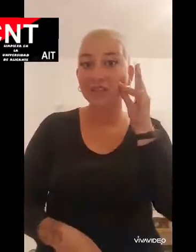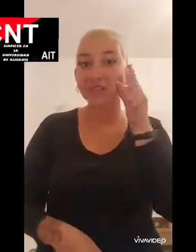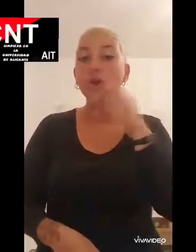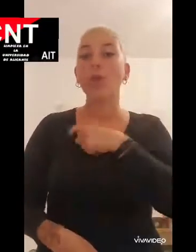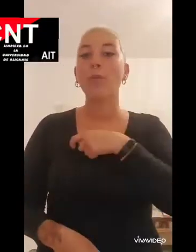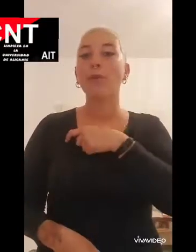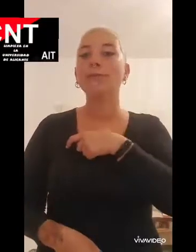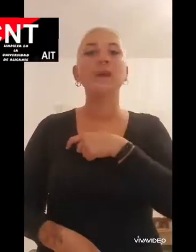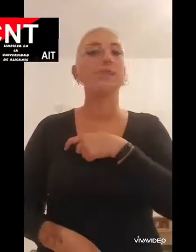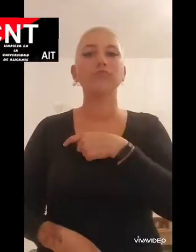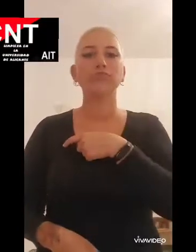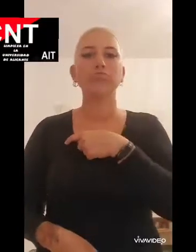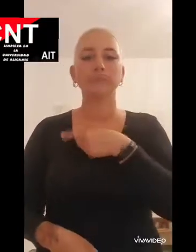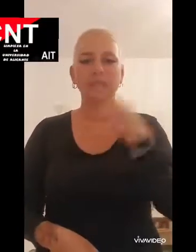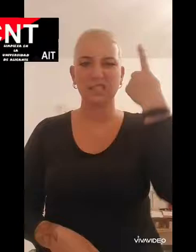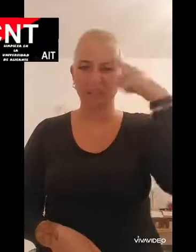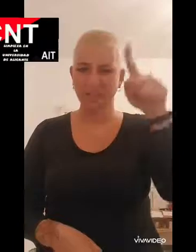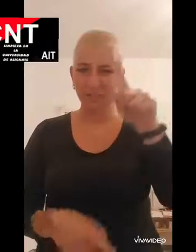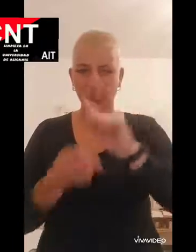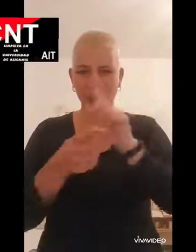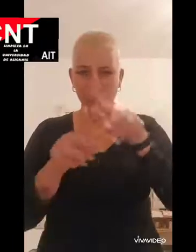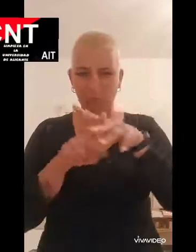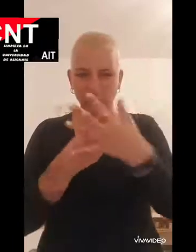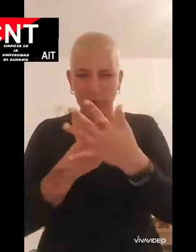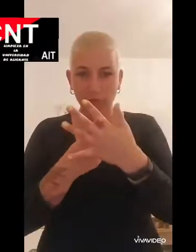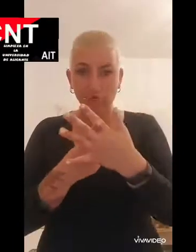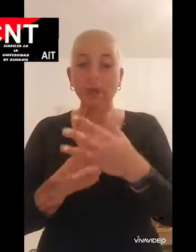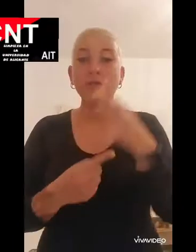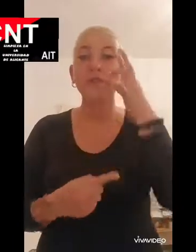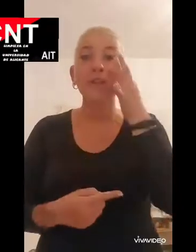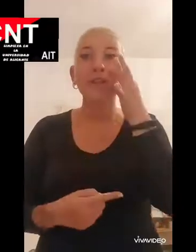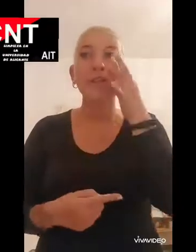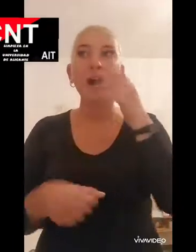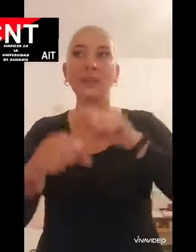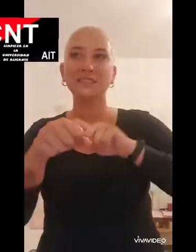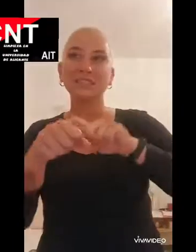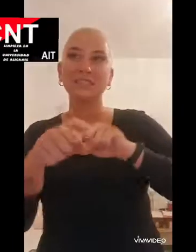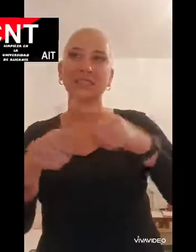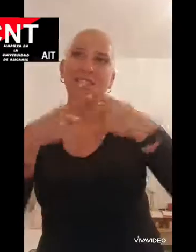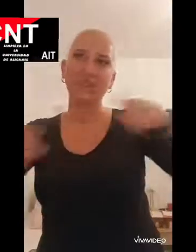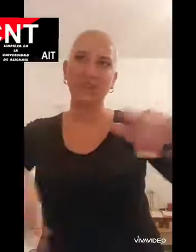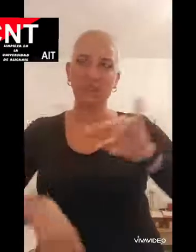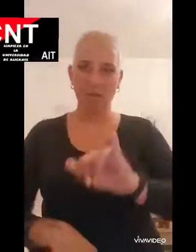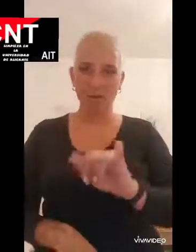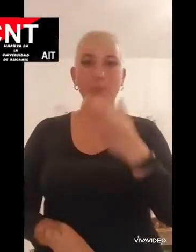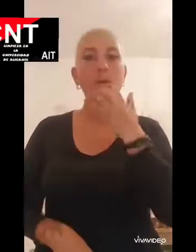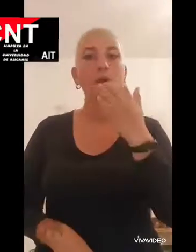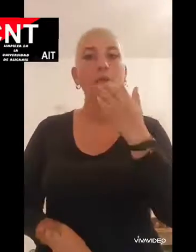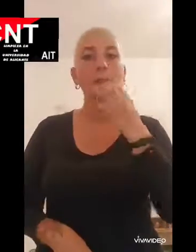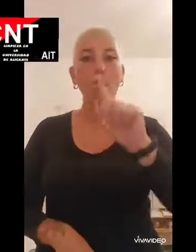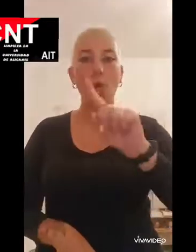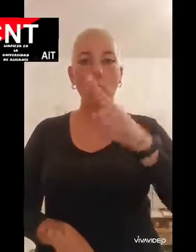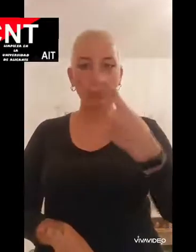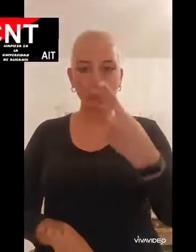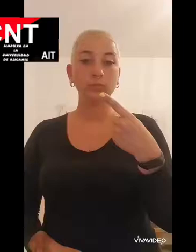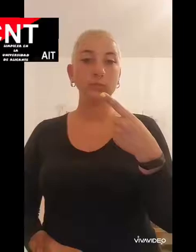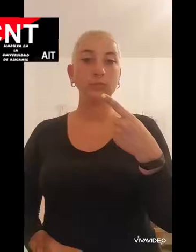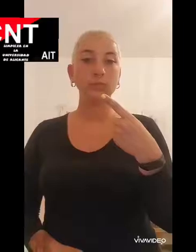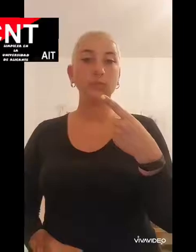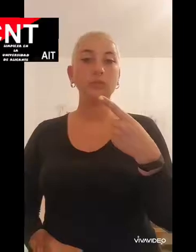Todo se consulta y lo deciden los afiliados. 2. El delegado sindical no tiene horas sindicales, ni las desea